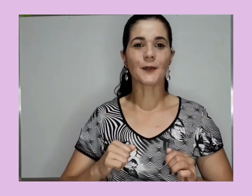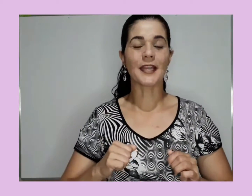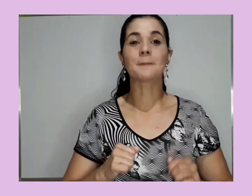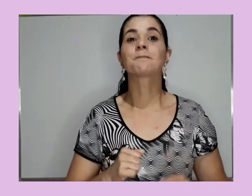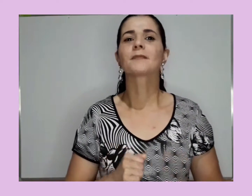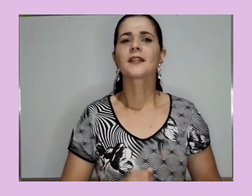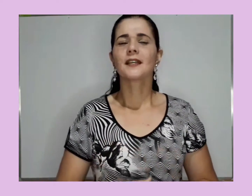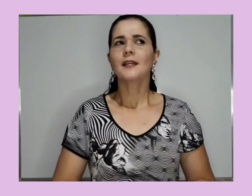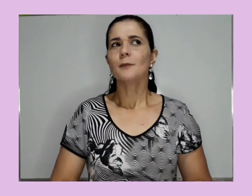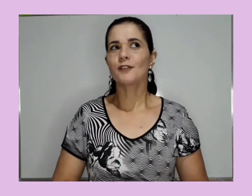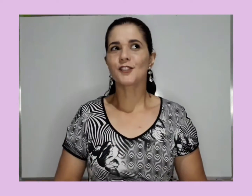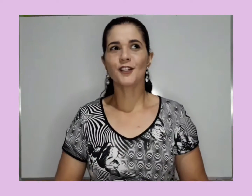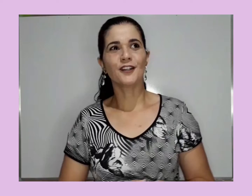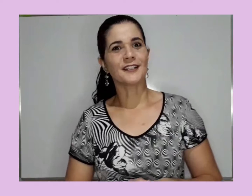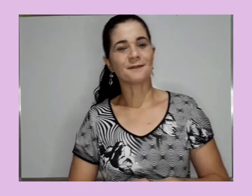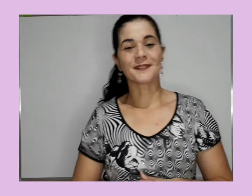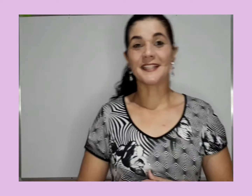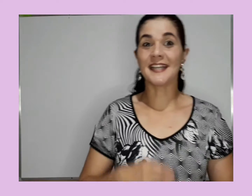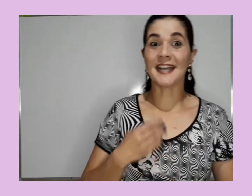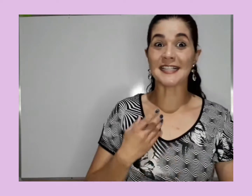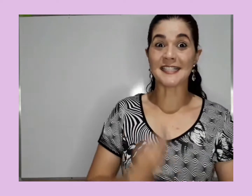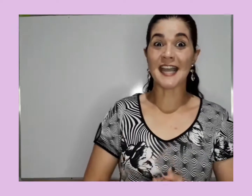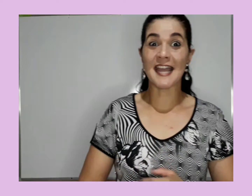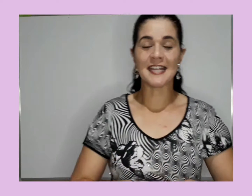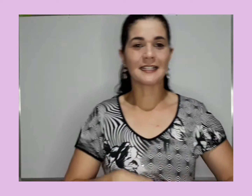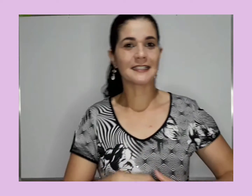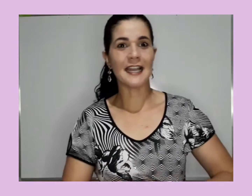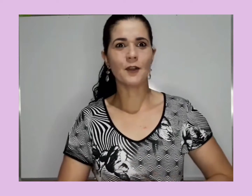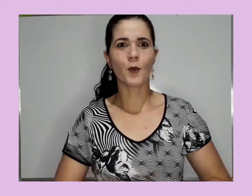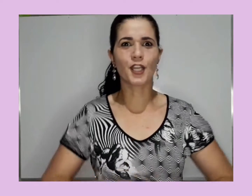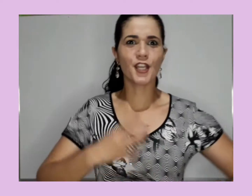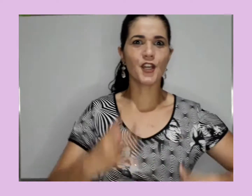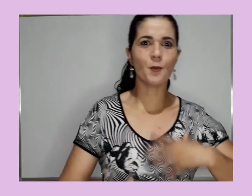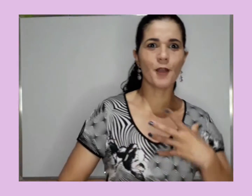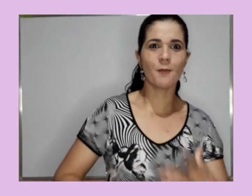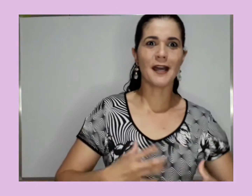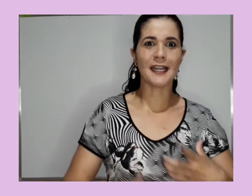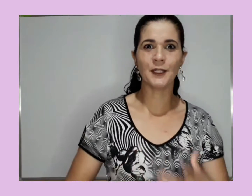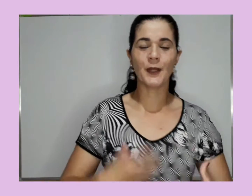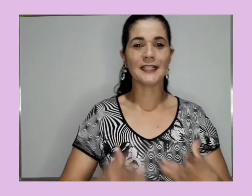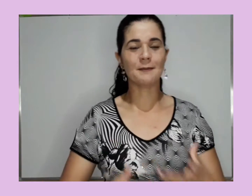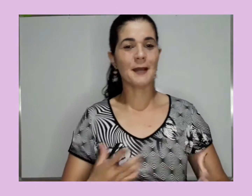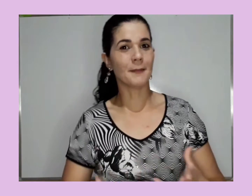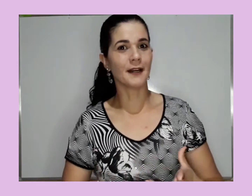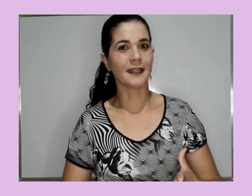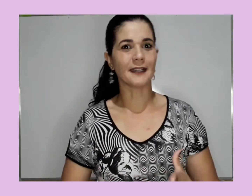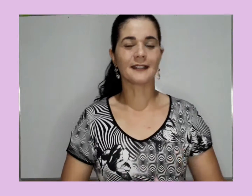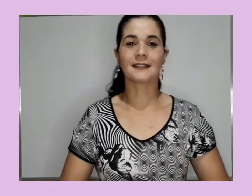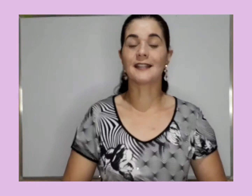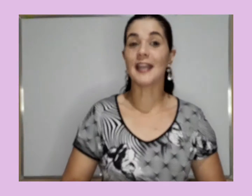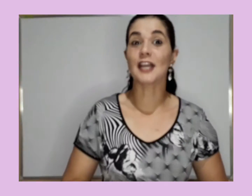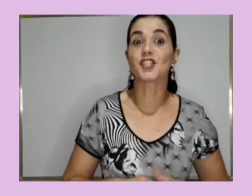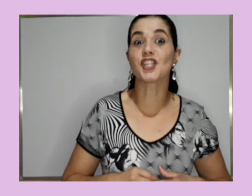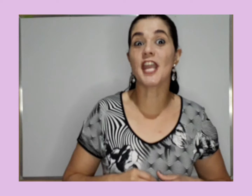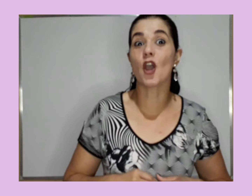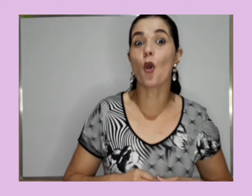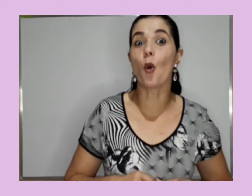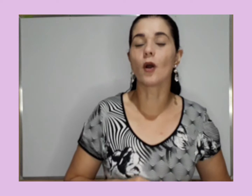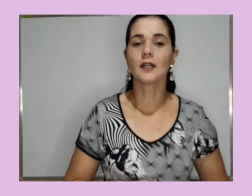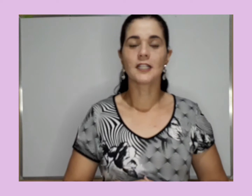ok? Professora, e aí casei, né? O que o meu marido é da minha mãe, né? É genro.